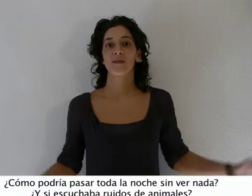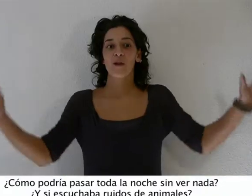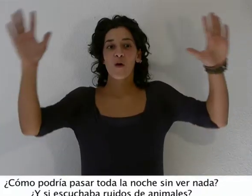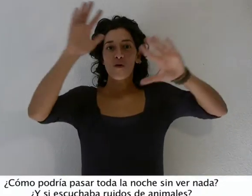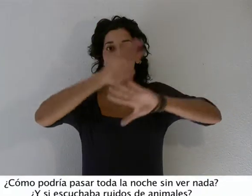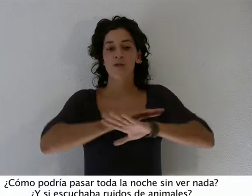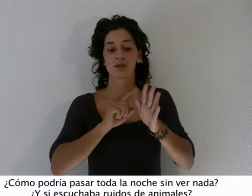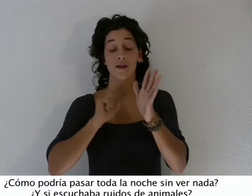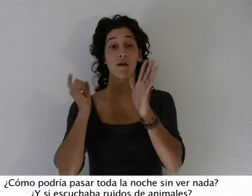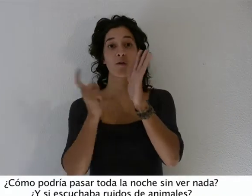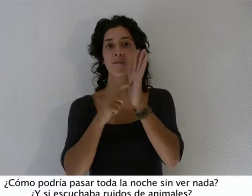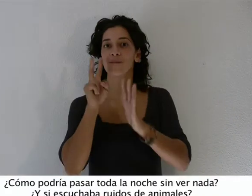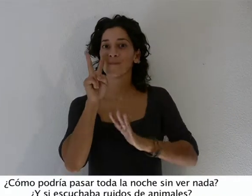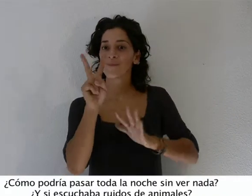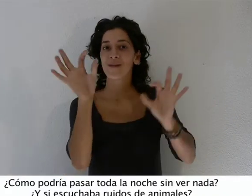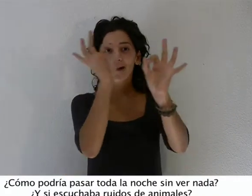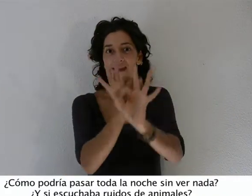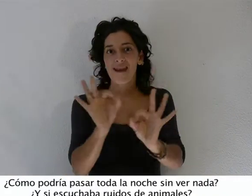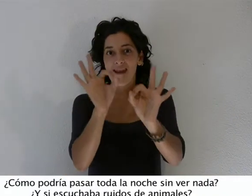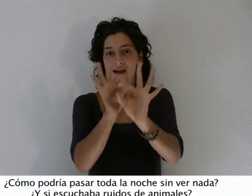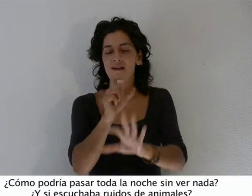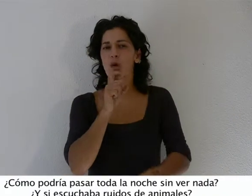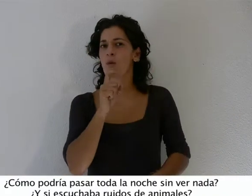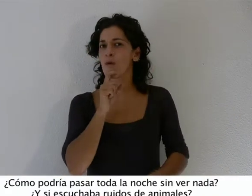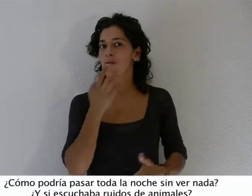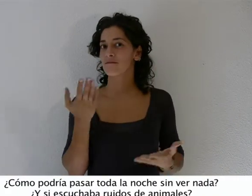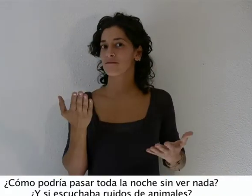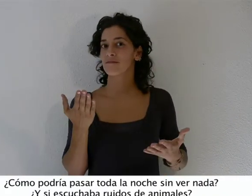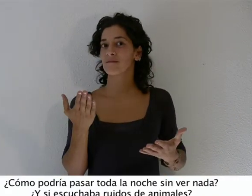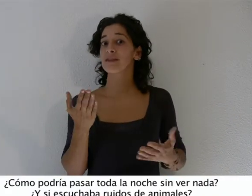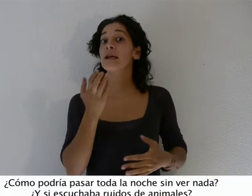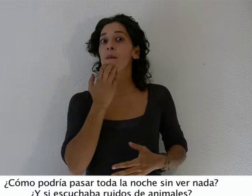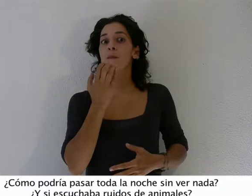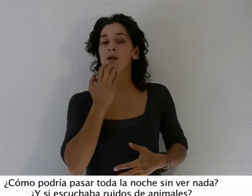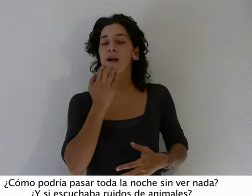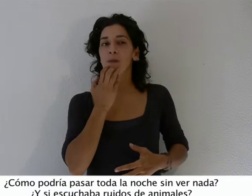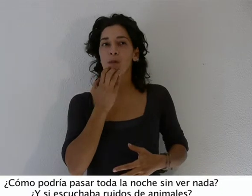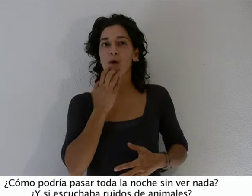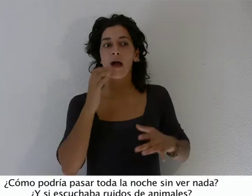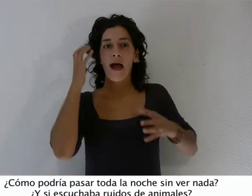¿Cómo podría pasar toda la noche sin ver nada? ¿Y si escuchaba ruidos de animales?